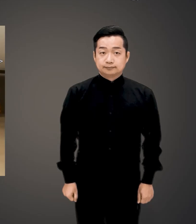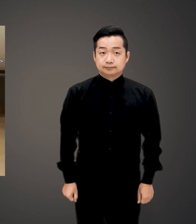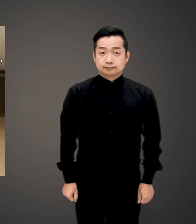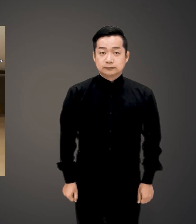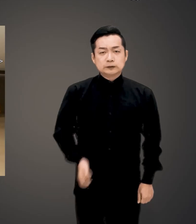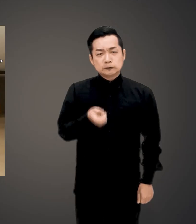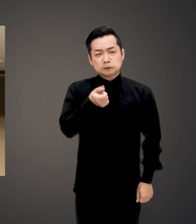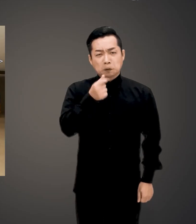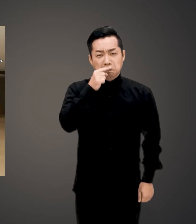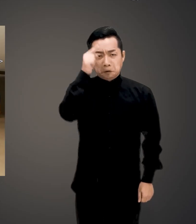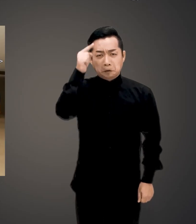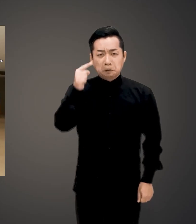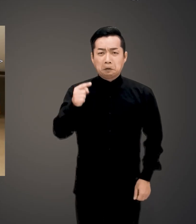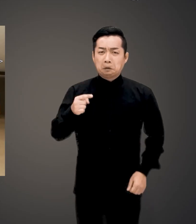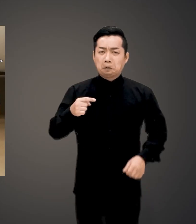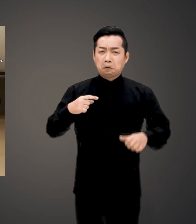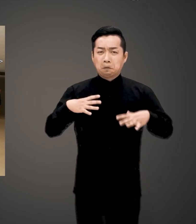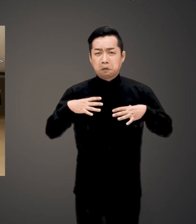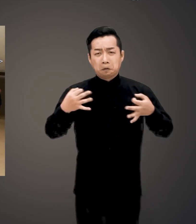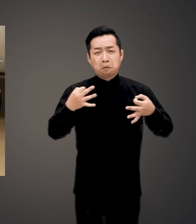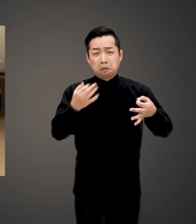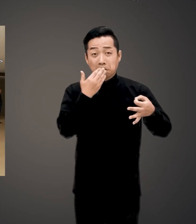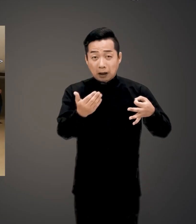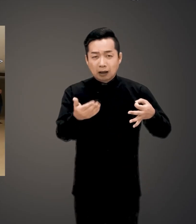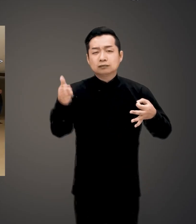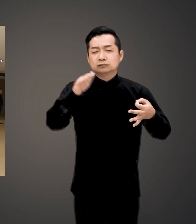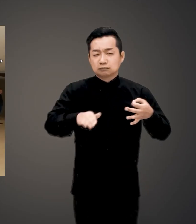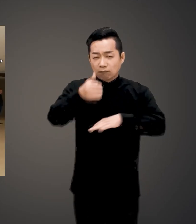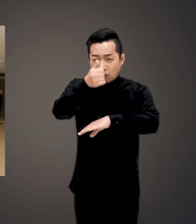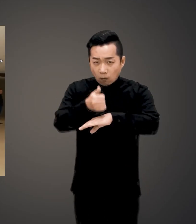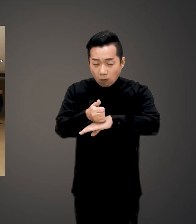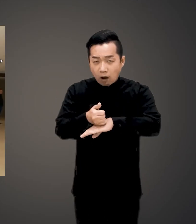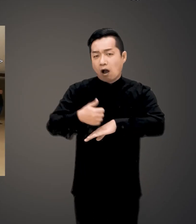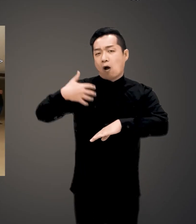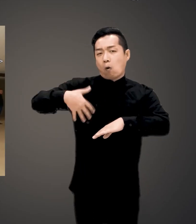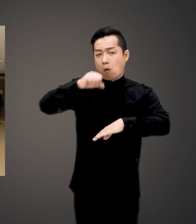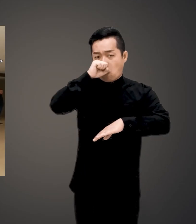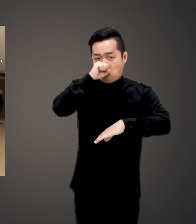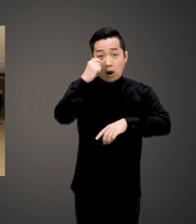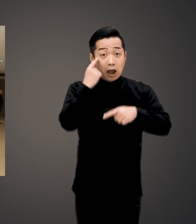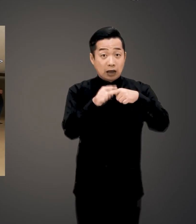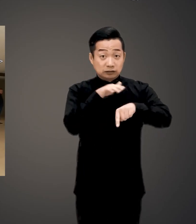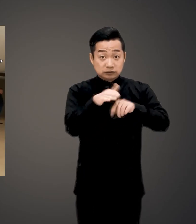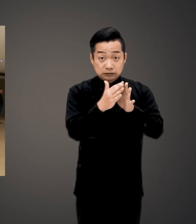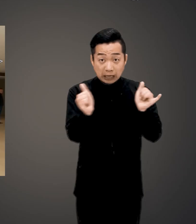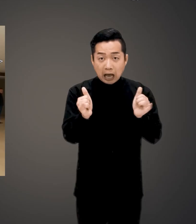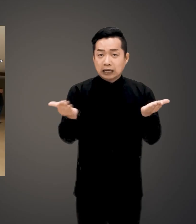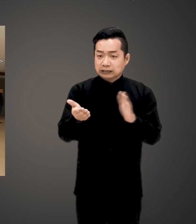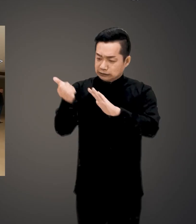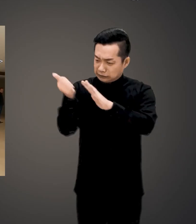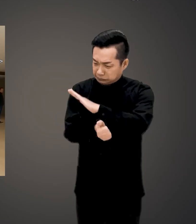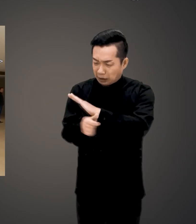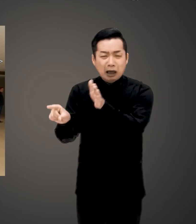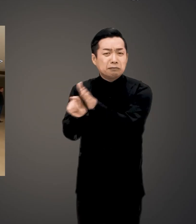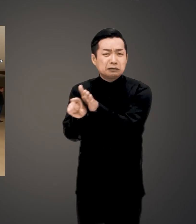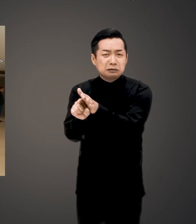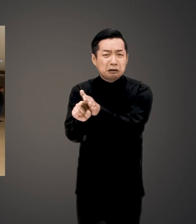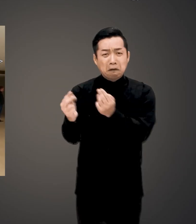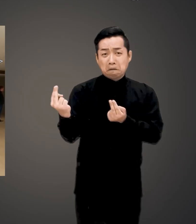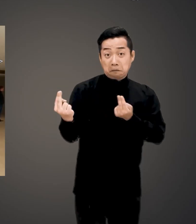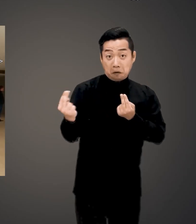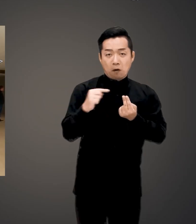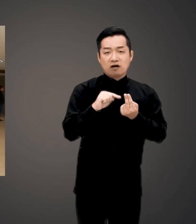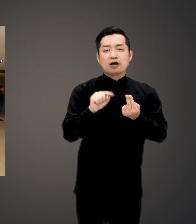Effekte, weil man besser drauf ist, gesünder ist, auch an Projekte glaubt, die scheitern